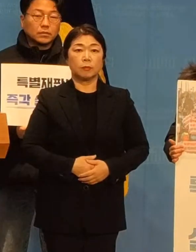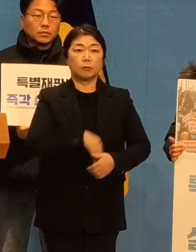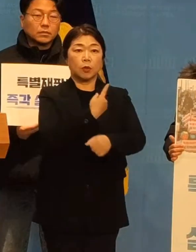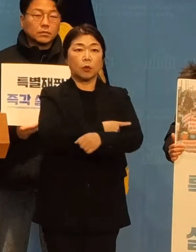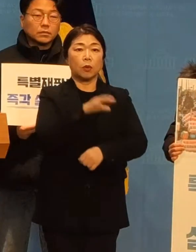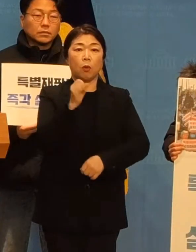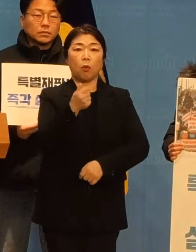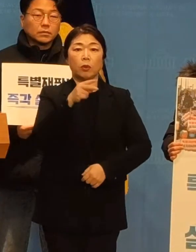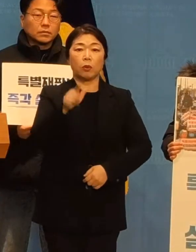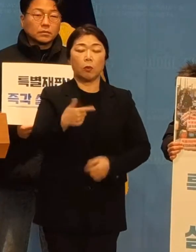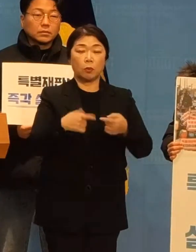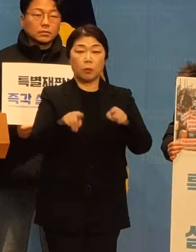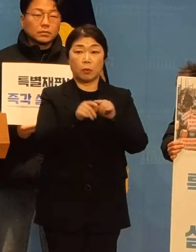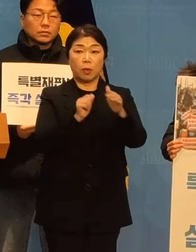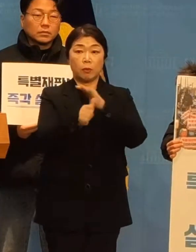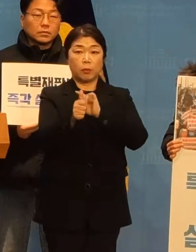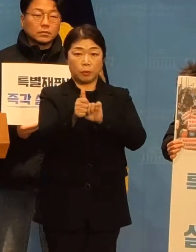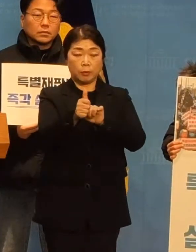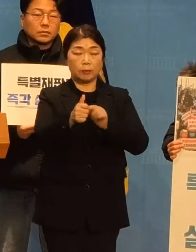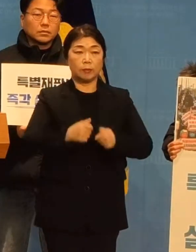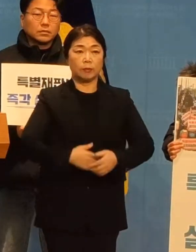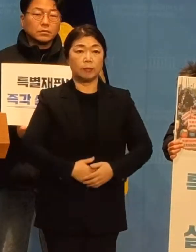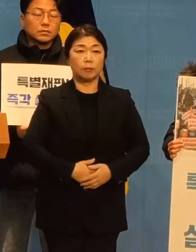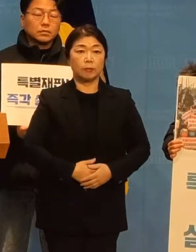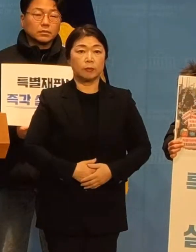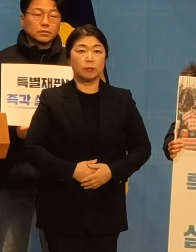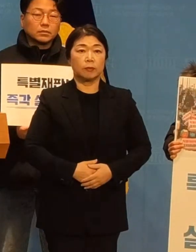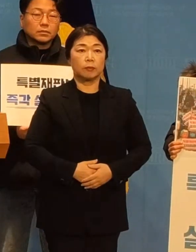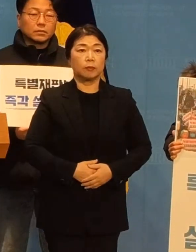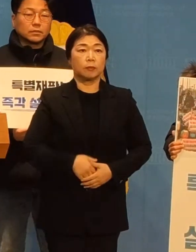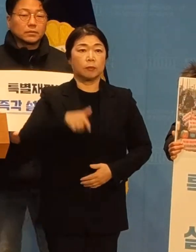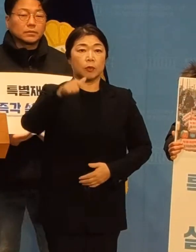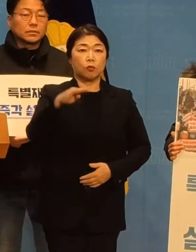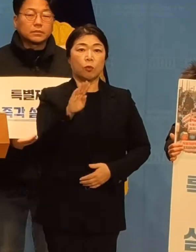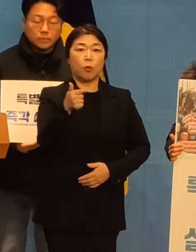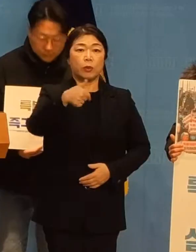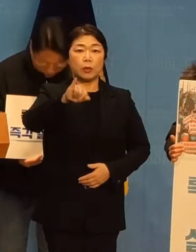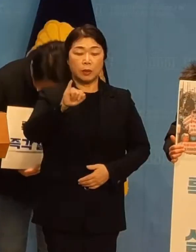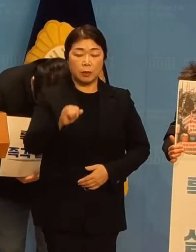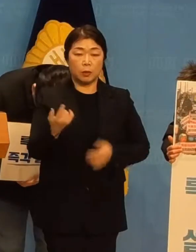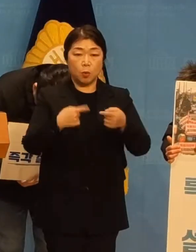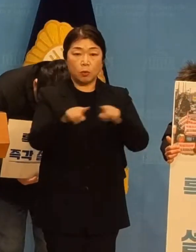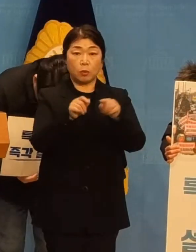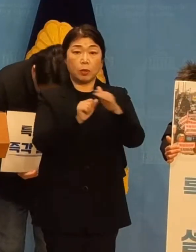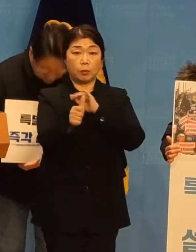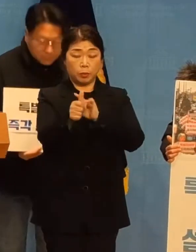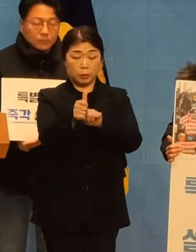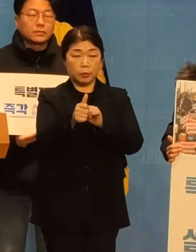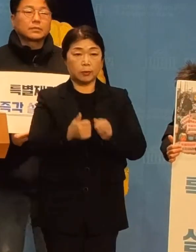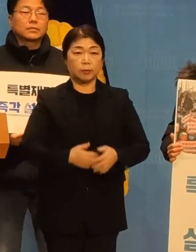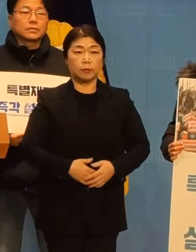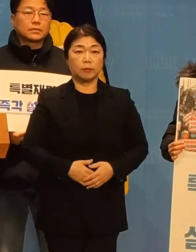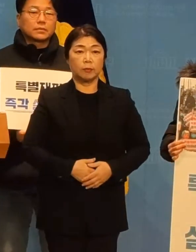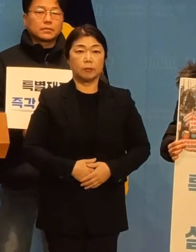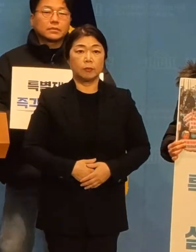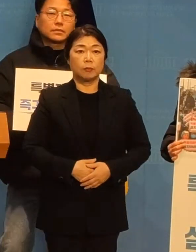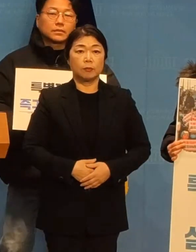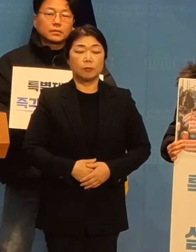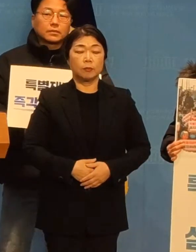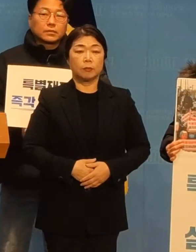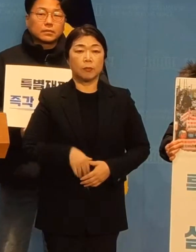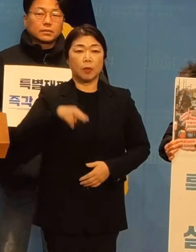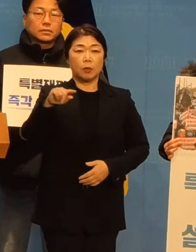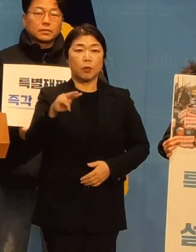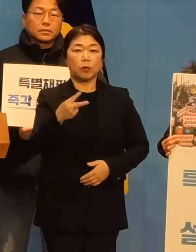권호혁 촛불행동 공동대표님 나와주셨습니다. 구본기 촛불행동 공동대표님 계십니다.